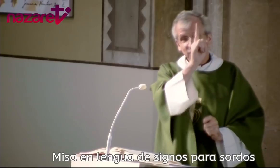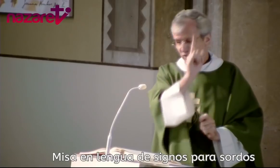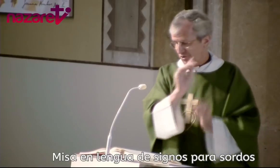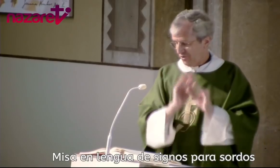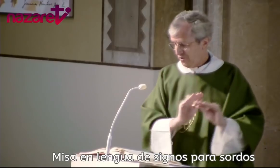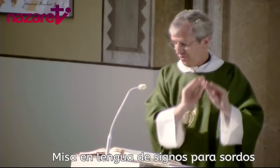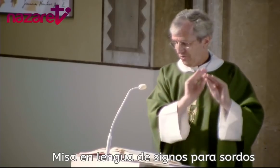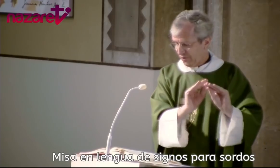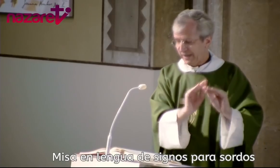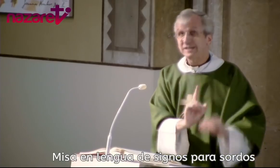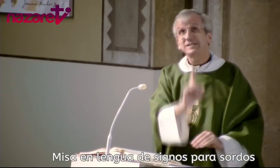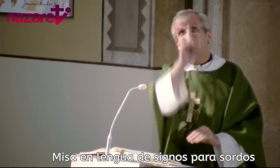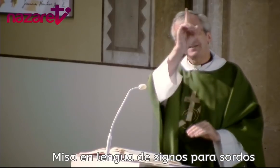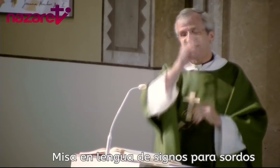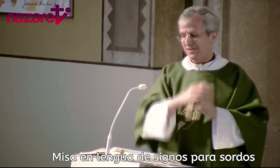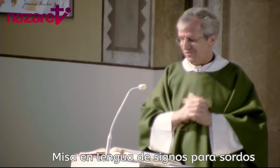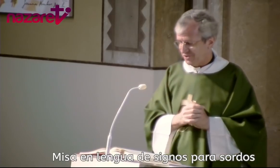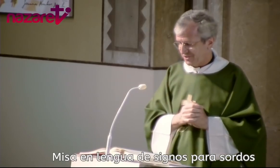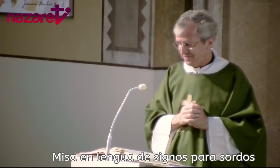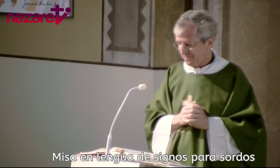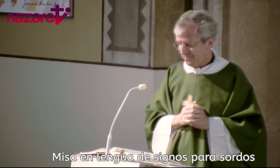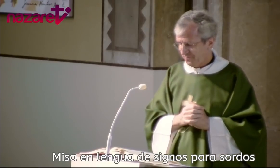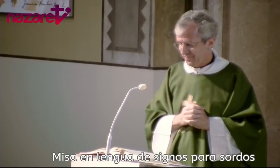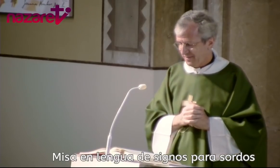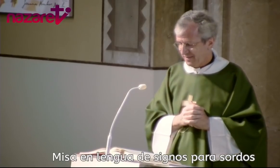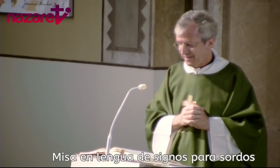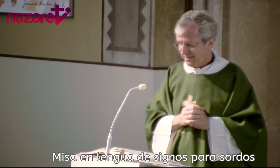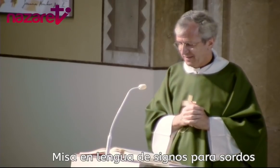Dios lo que es de Dios.